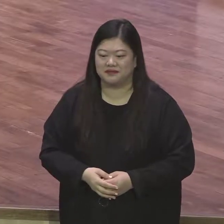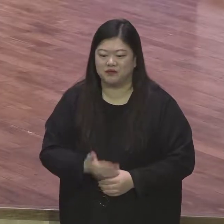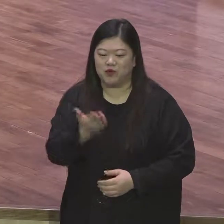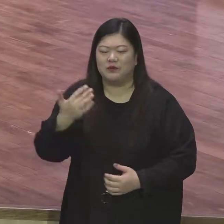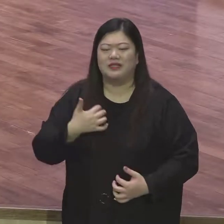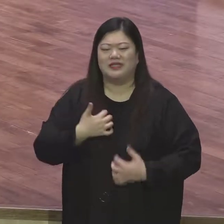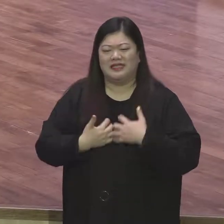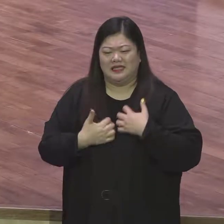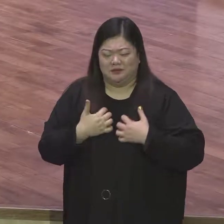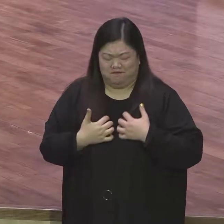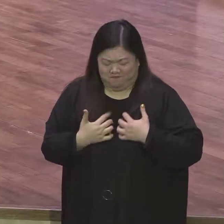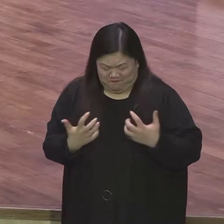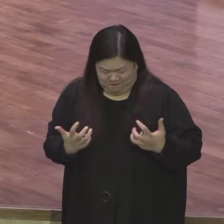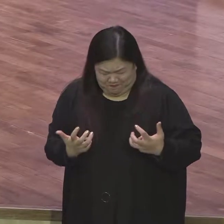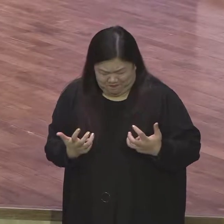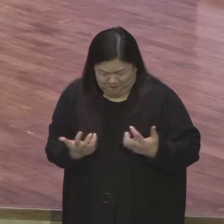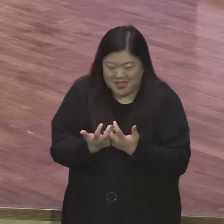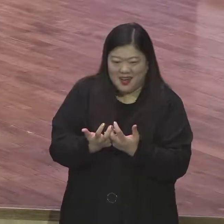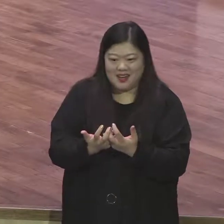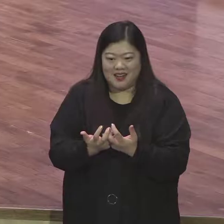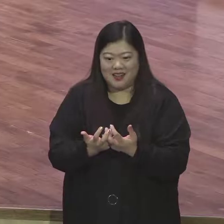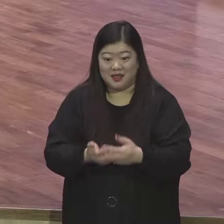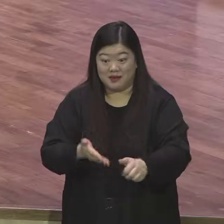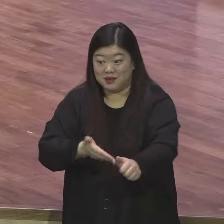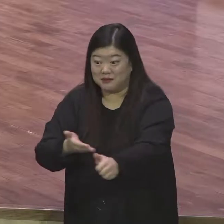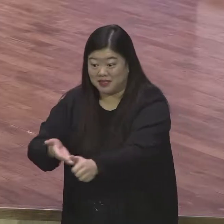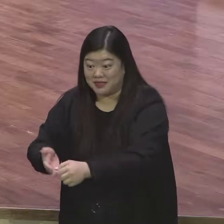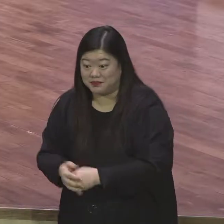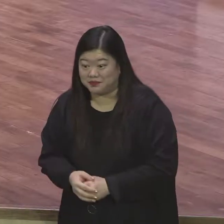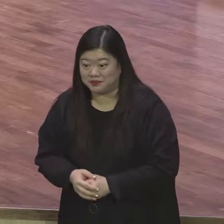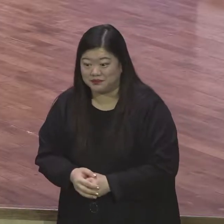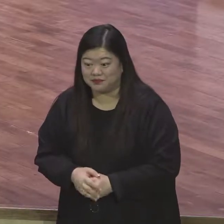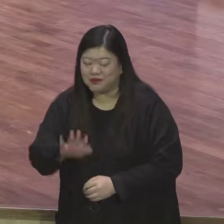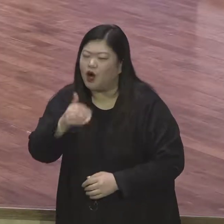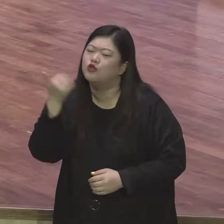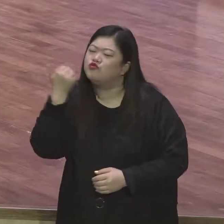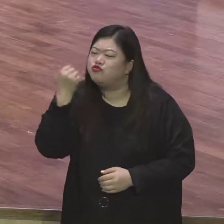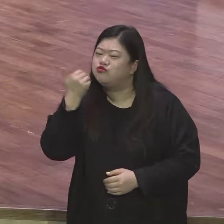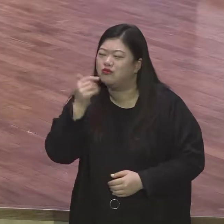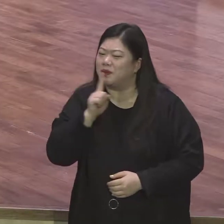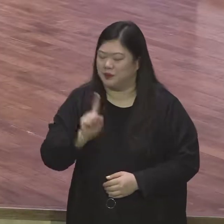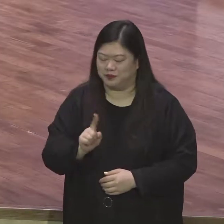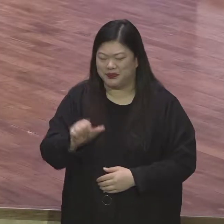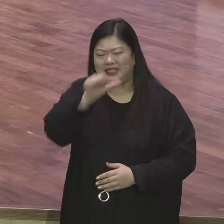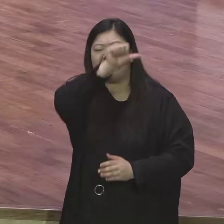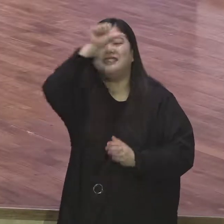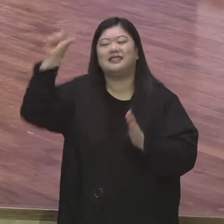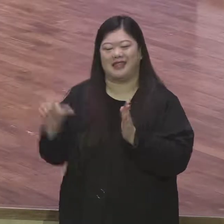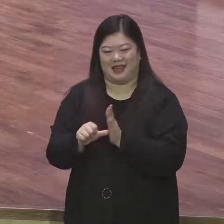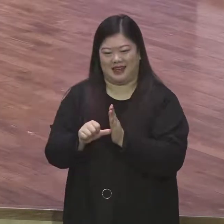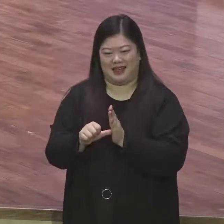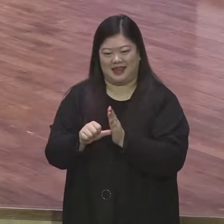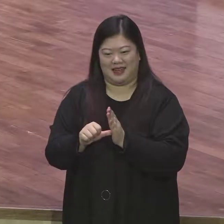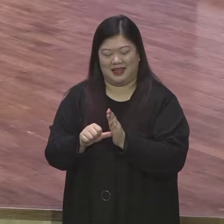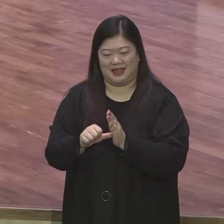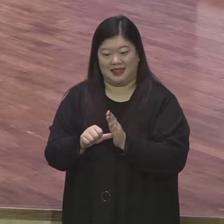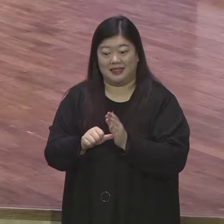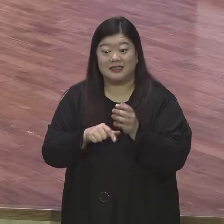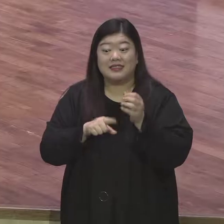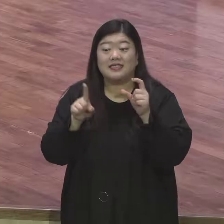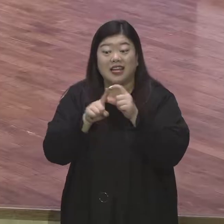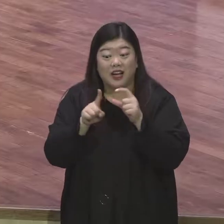충만한 삶을 살기 바랍니다. 어떤 분이 인생에 대해서 이렇게 말했어요. 인생은 만남이다.